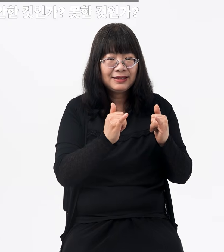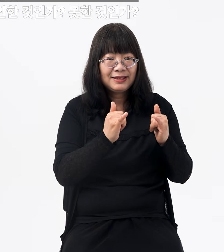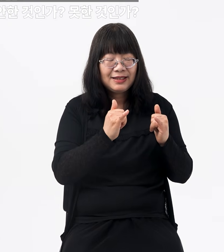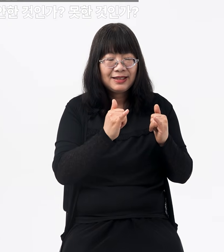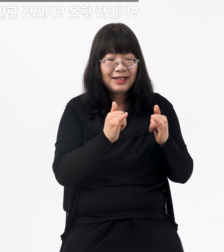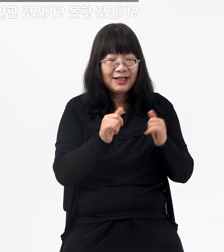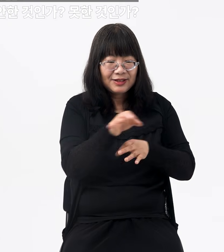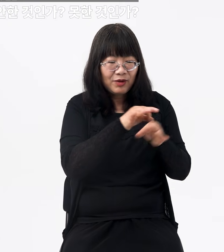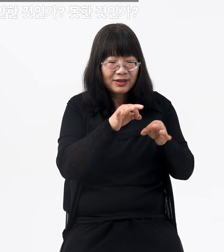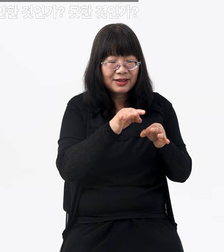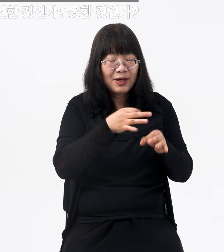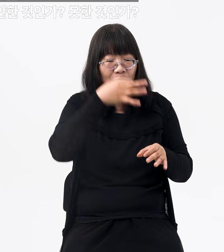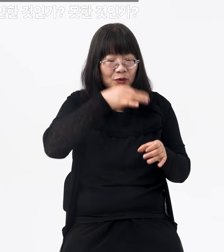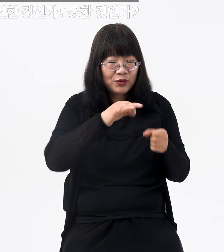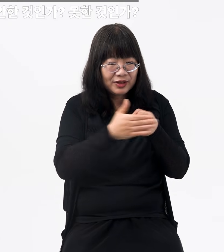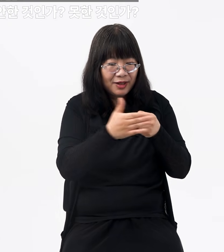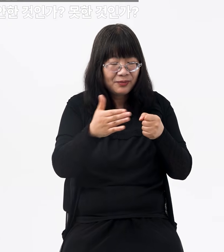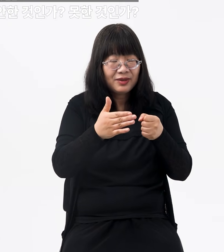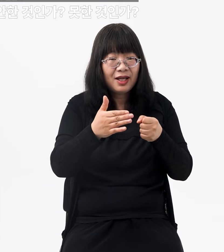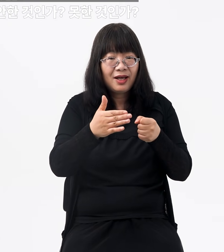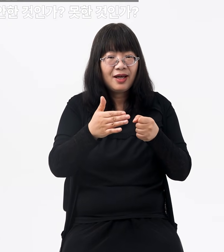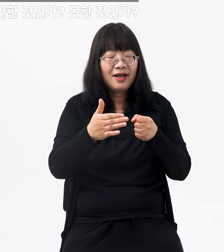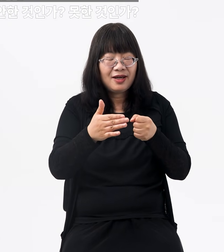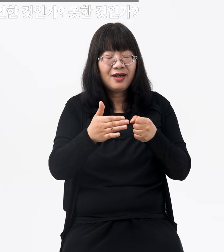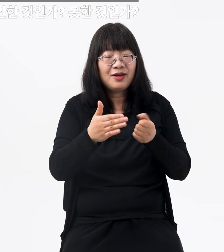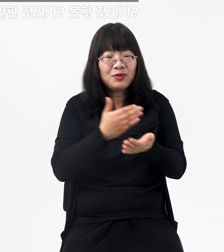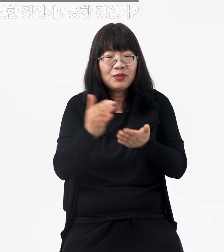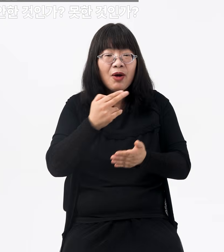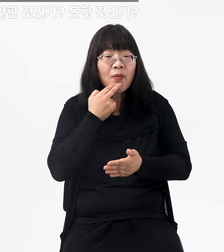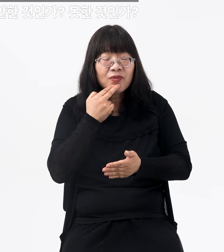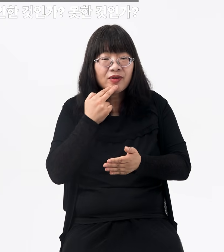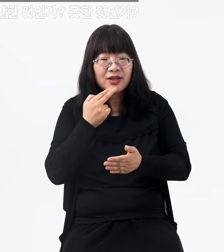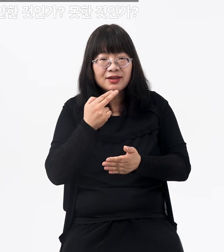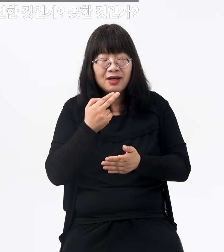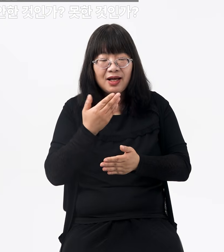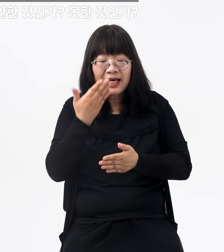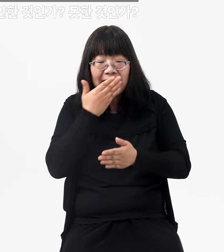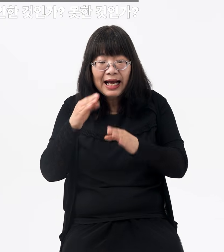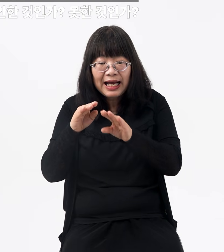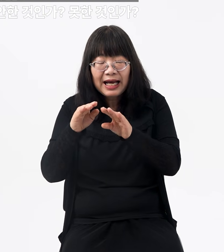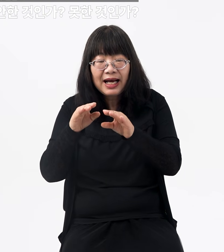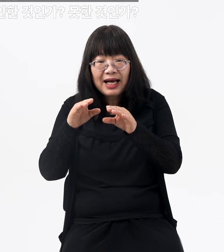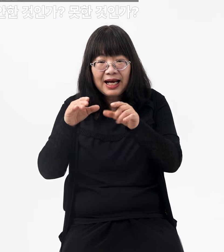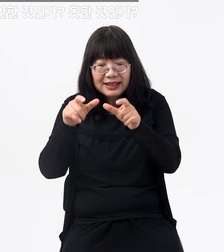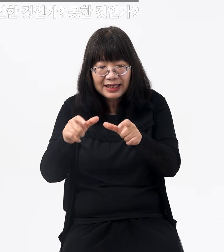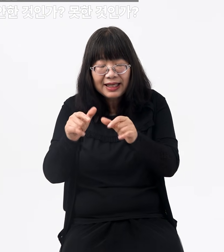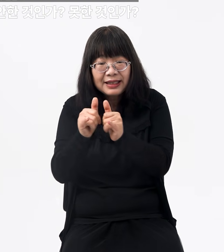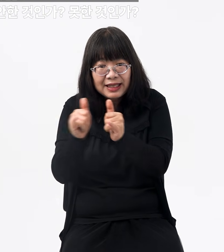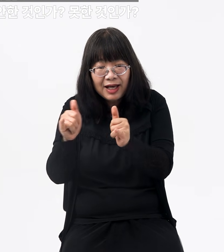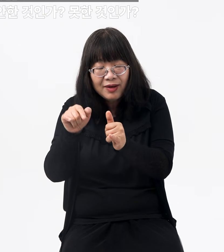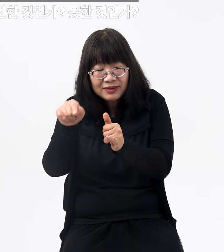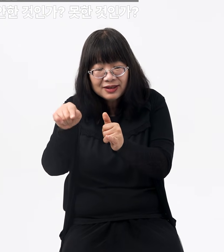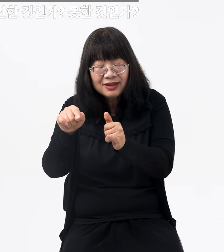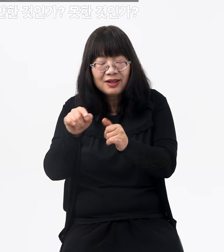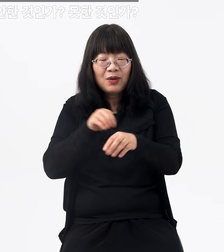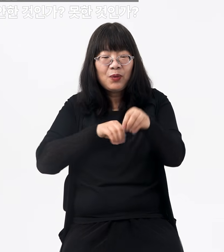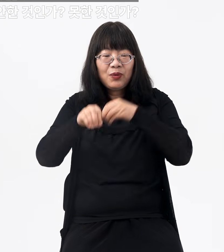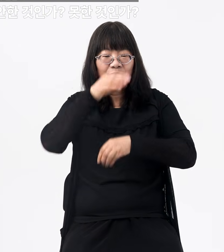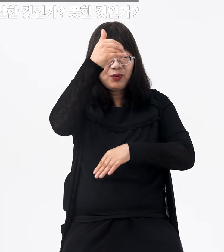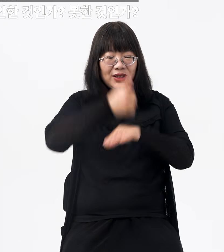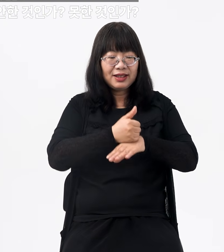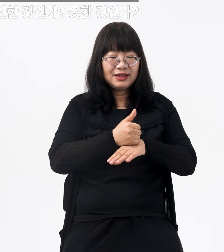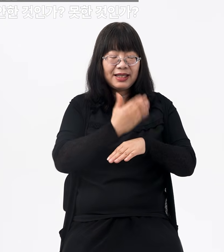위해서 남겨두었던 그것들에 의해서 올무가 되겠대. 올무. 자,